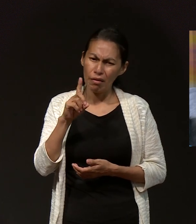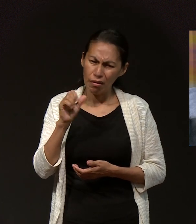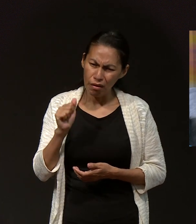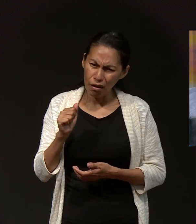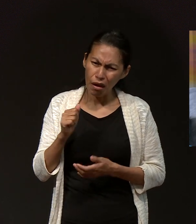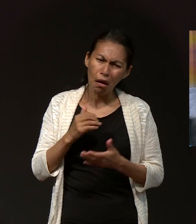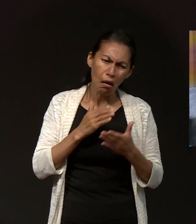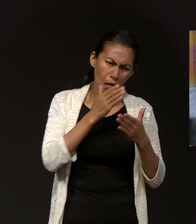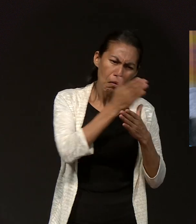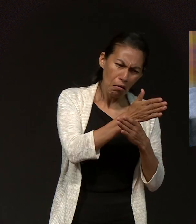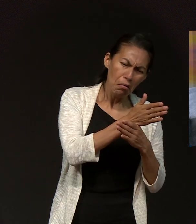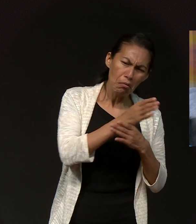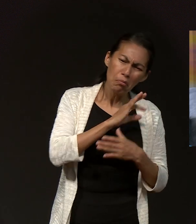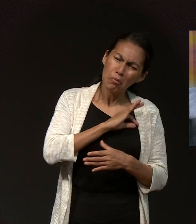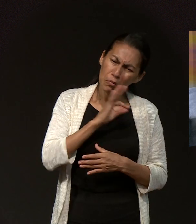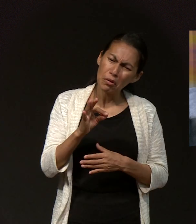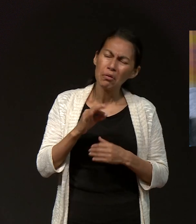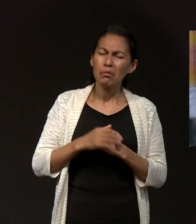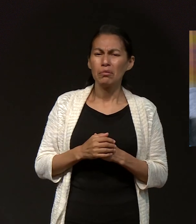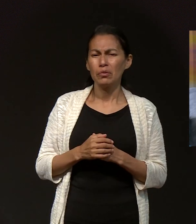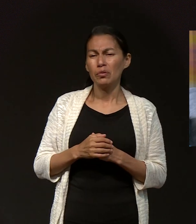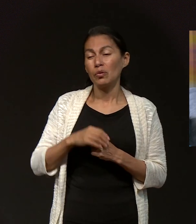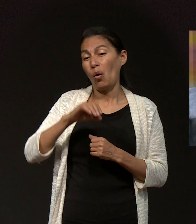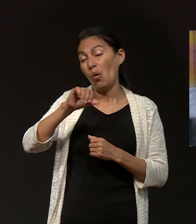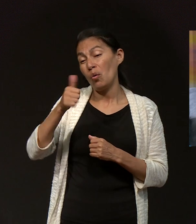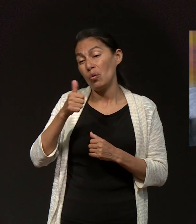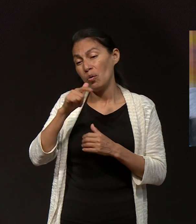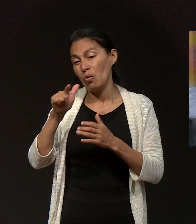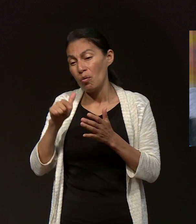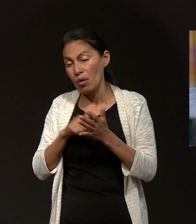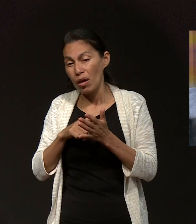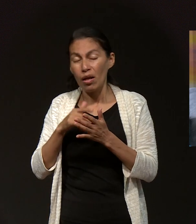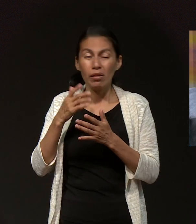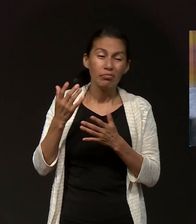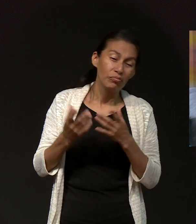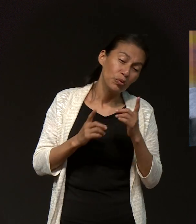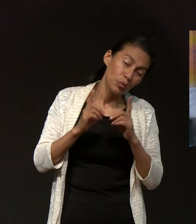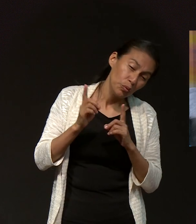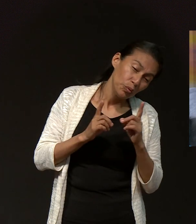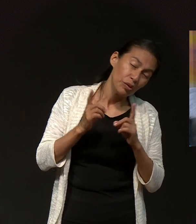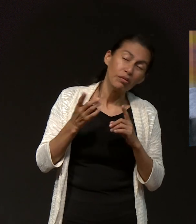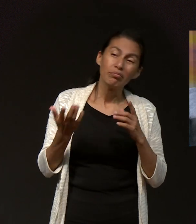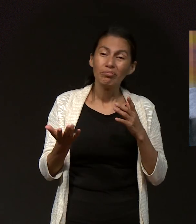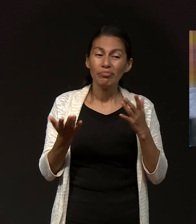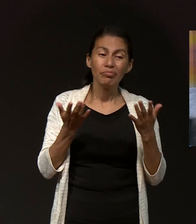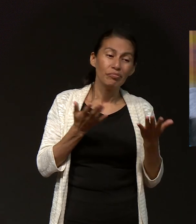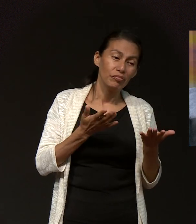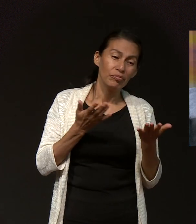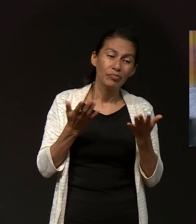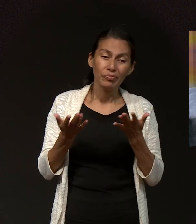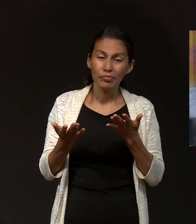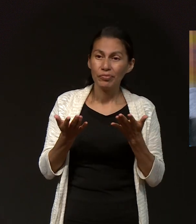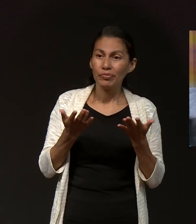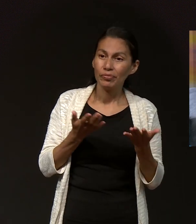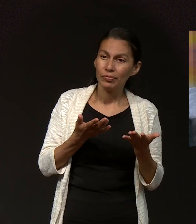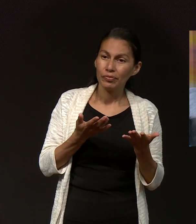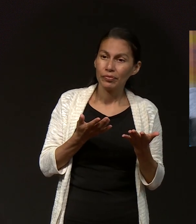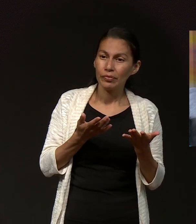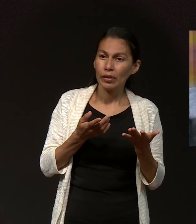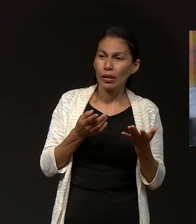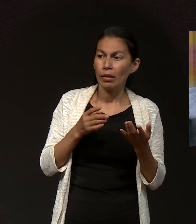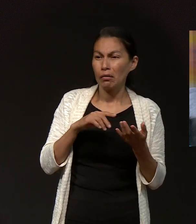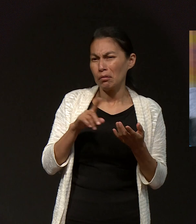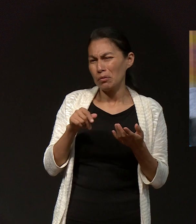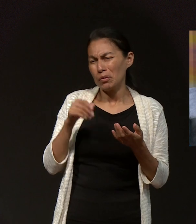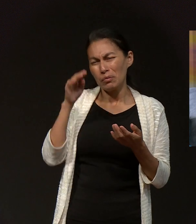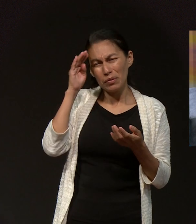y, pues, a lo mejor algún otro lugar y se empezó a dar la opción,